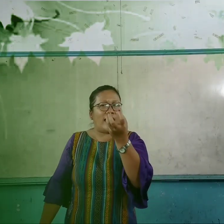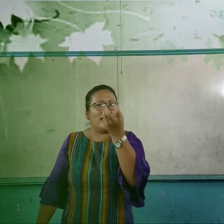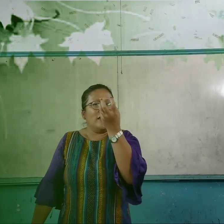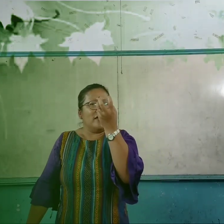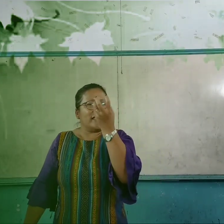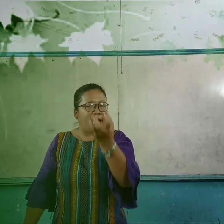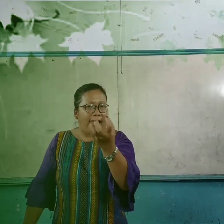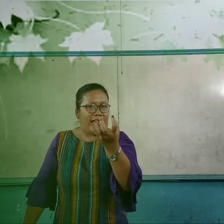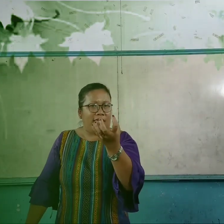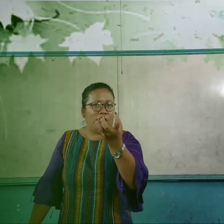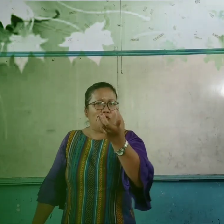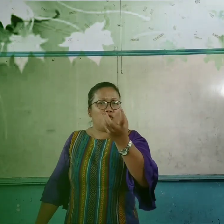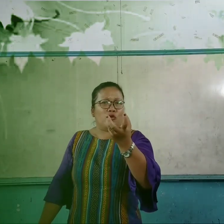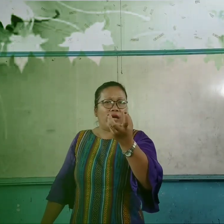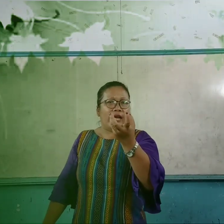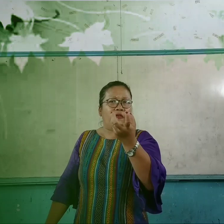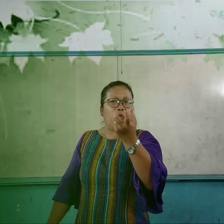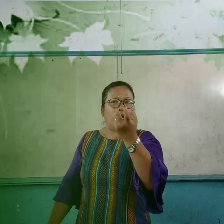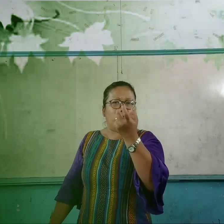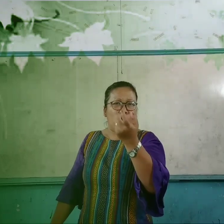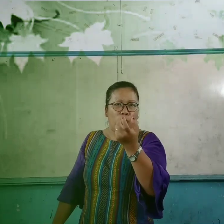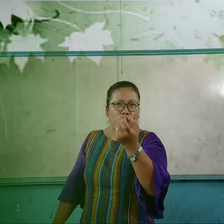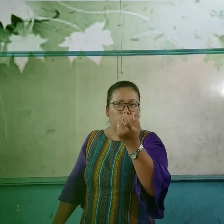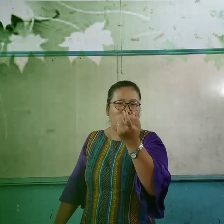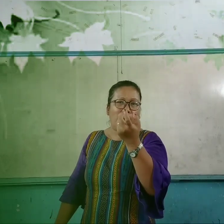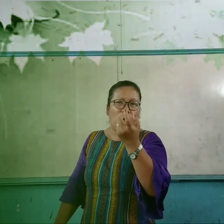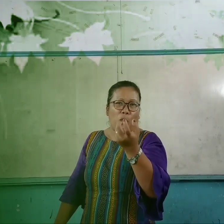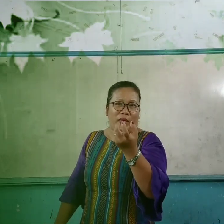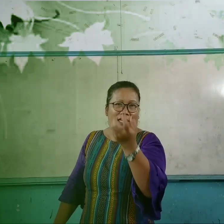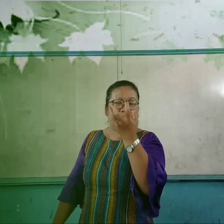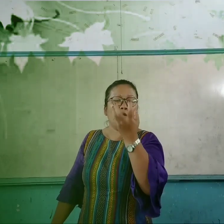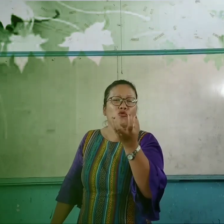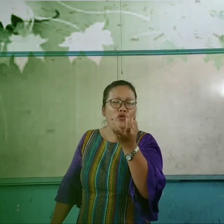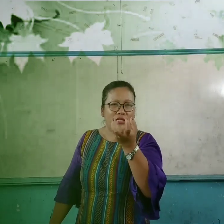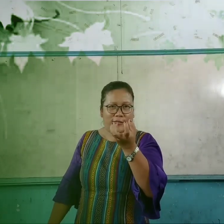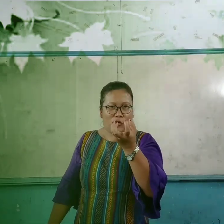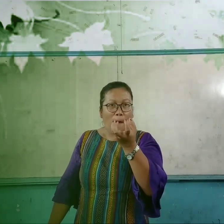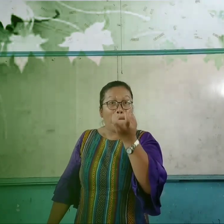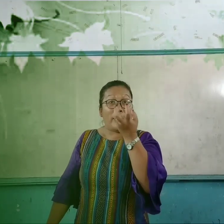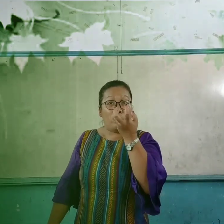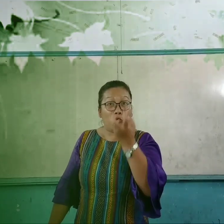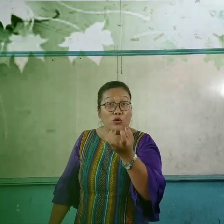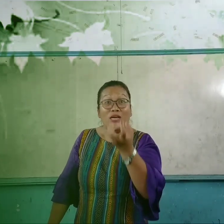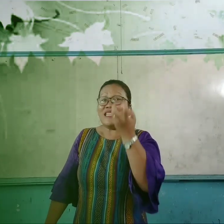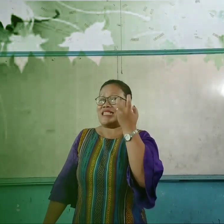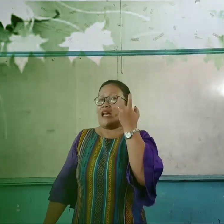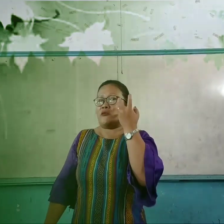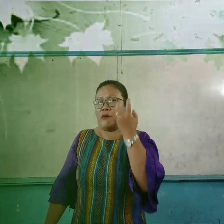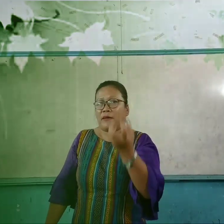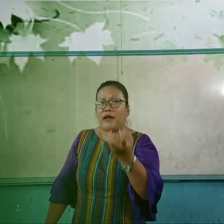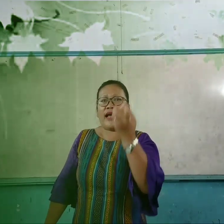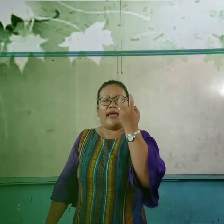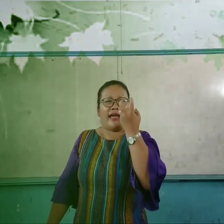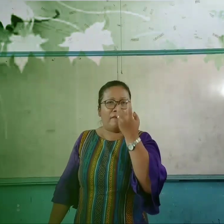akan stay di ujung infundibulum tuba Fallopi. Dia menunggu di situ, menunggu sel sperma yang